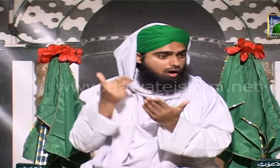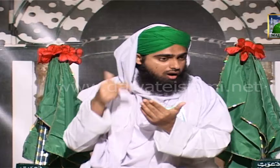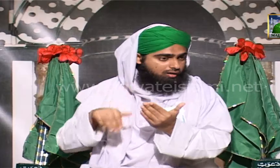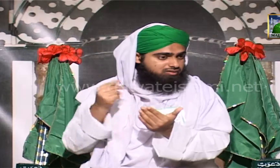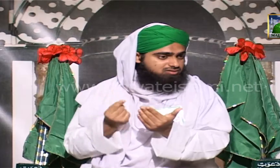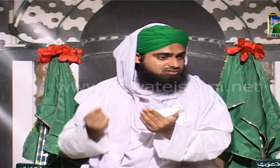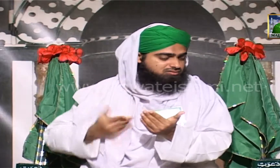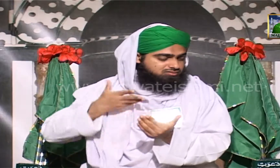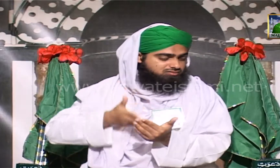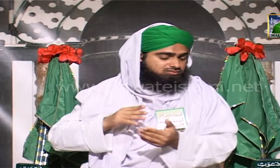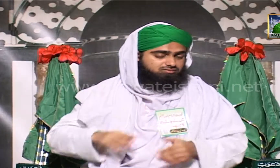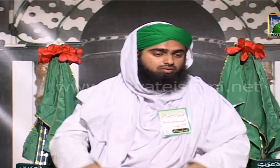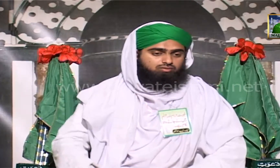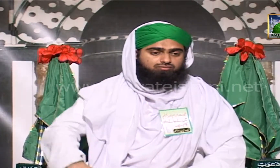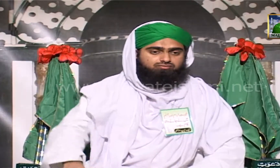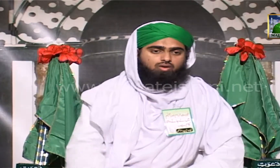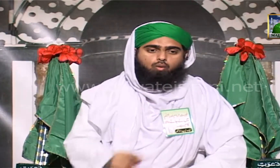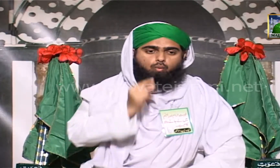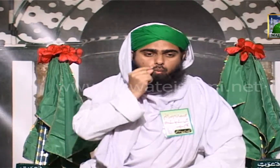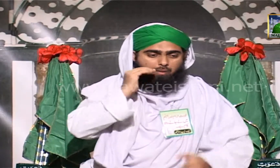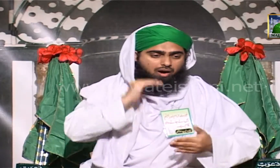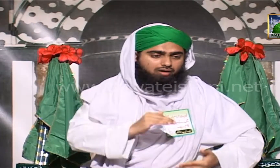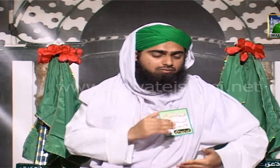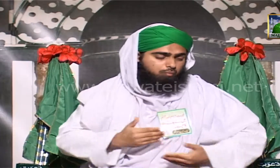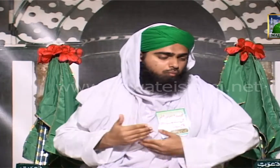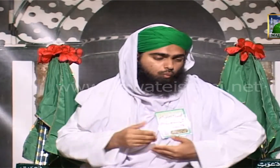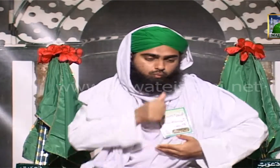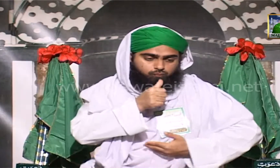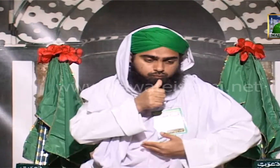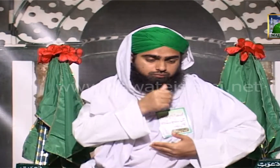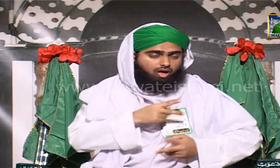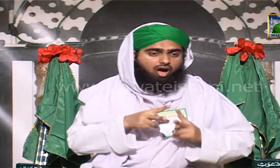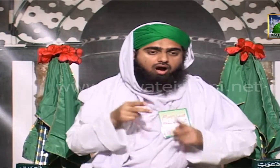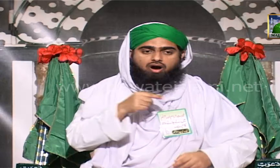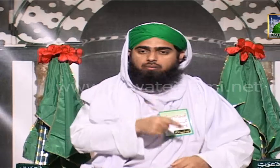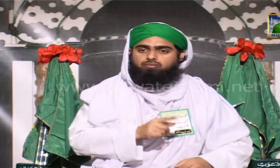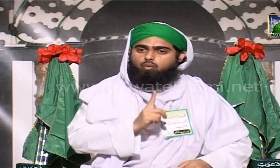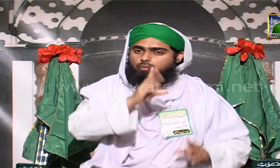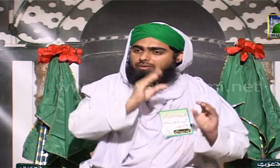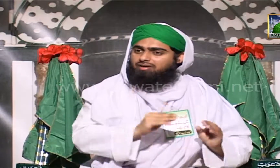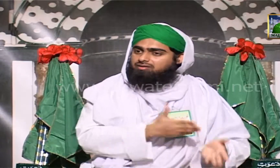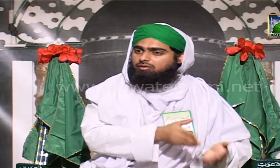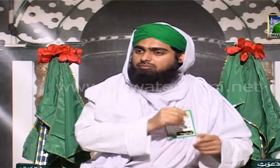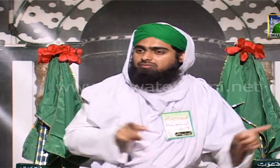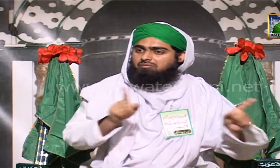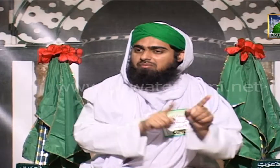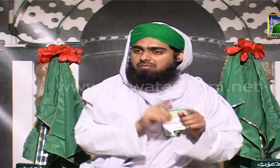ہے کہ وہ دودھ پیتا بچہ بول پڑا اور کہنے لگا